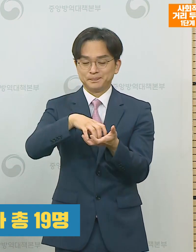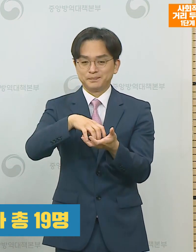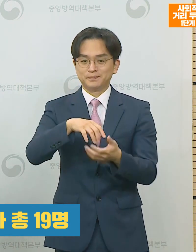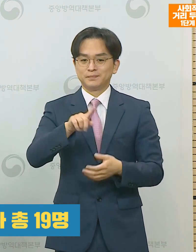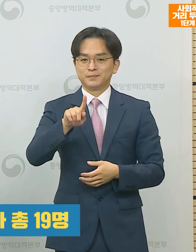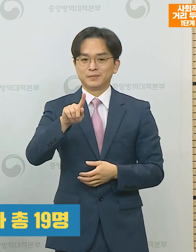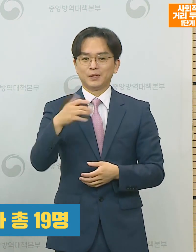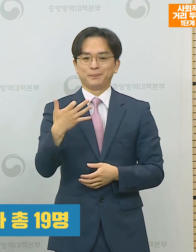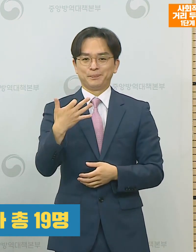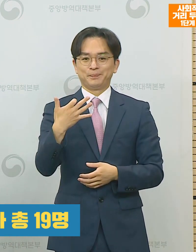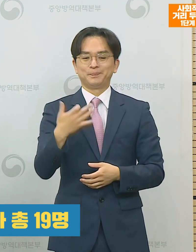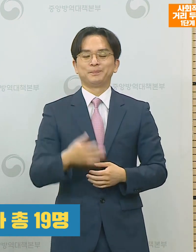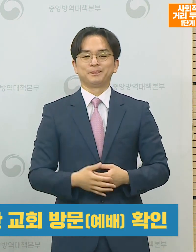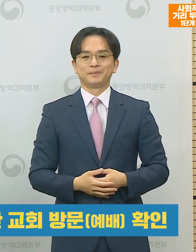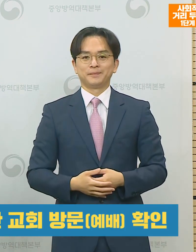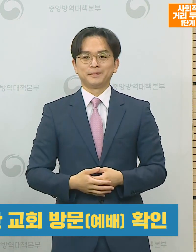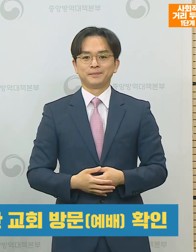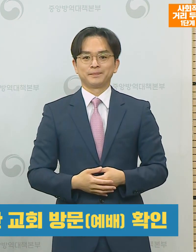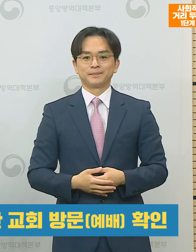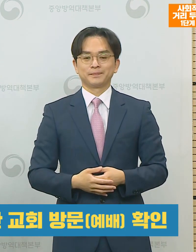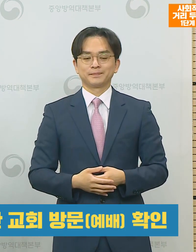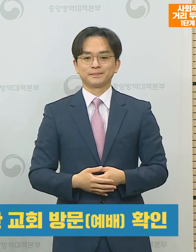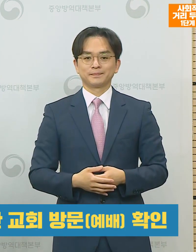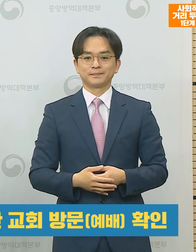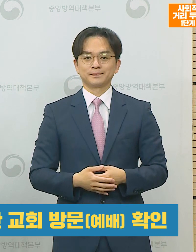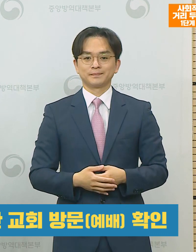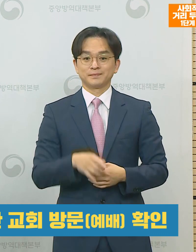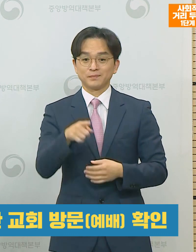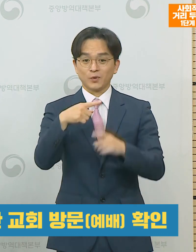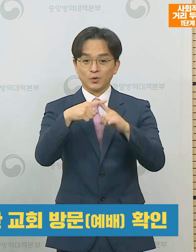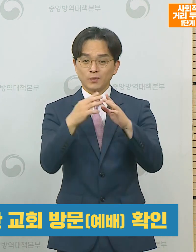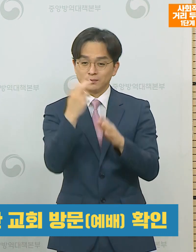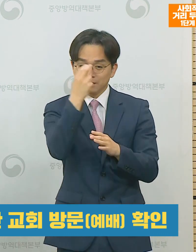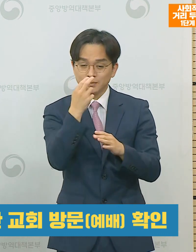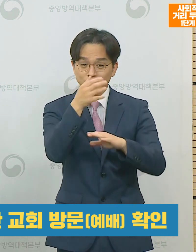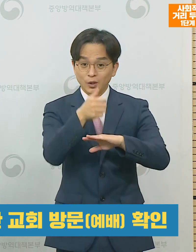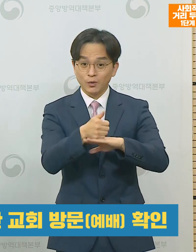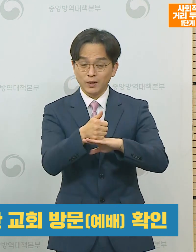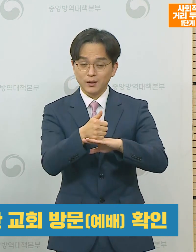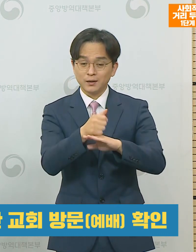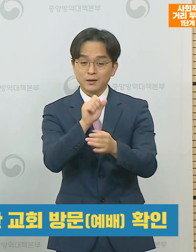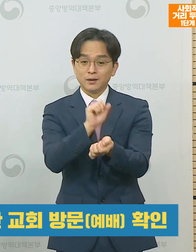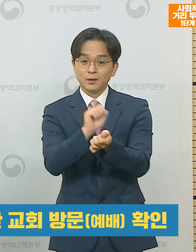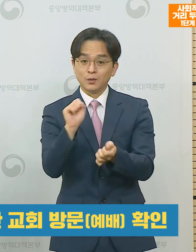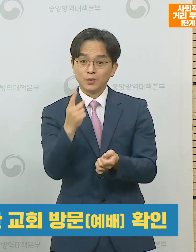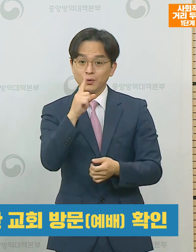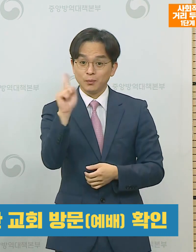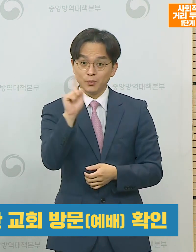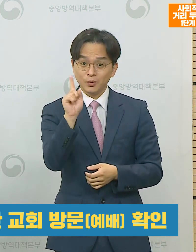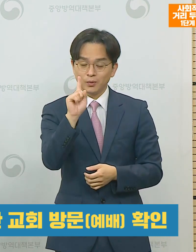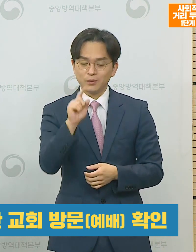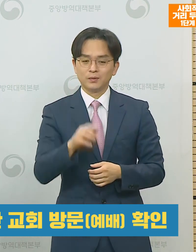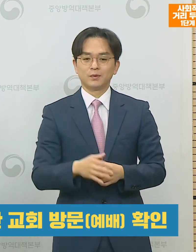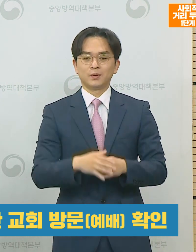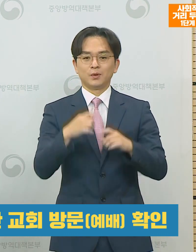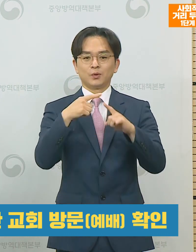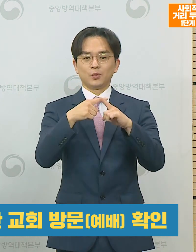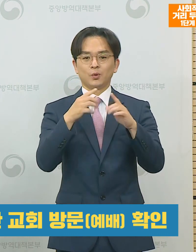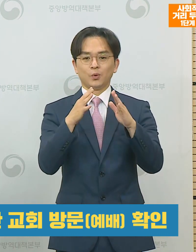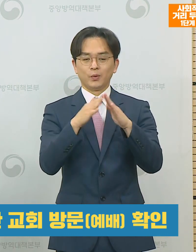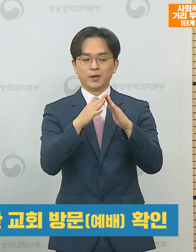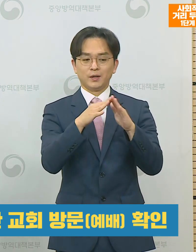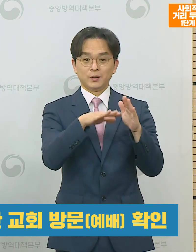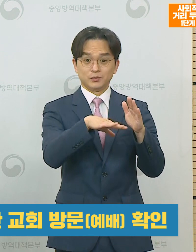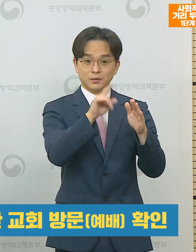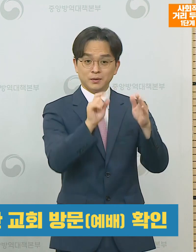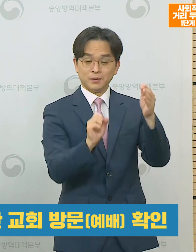총 19명입니다. 역학조사 결과 확진자들이 전파 가능 기간에 교회 방문이 확인되어